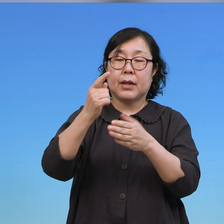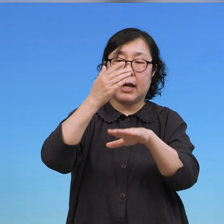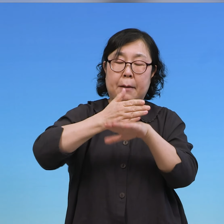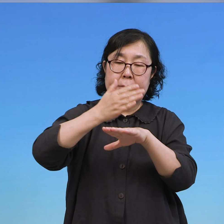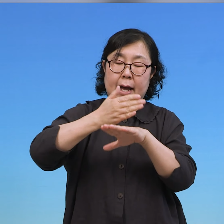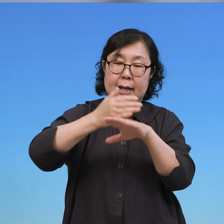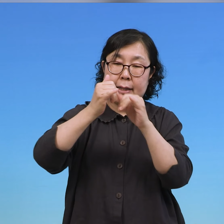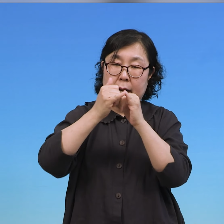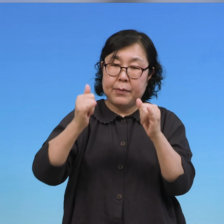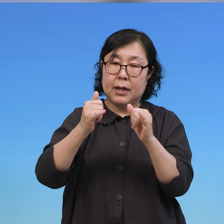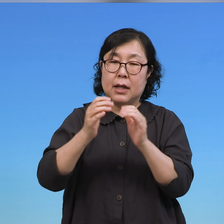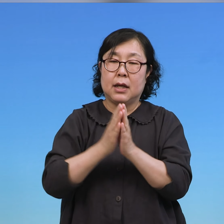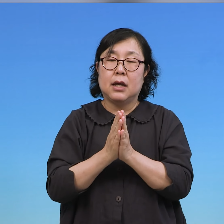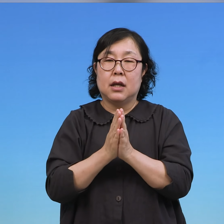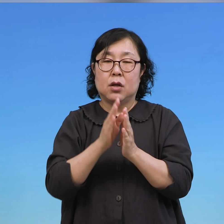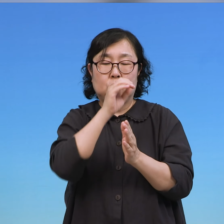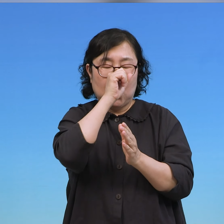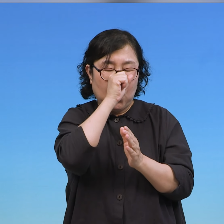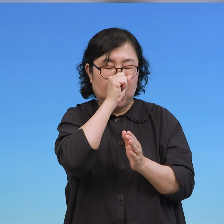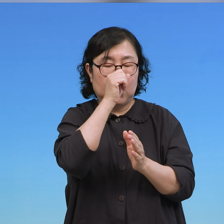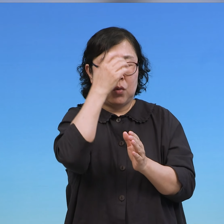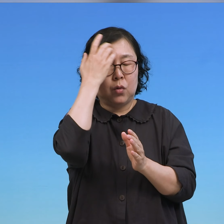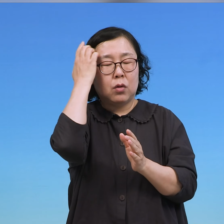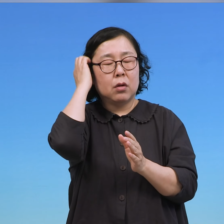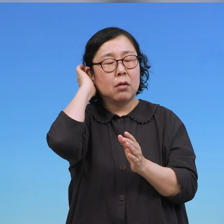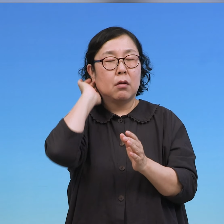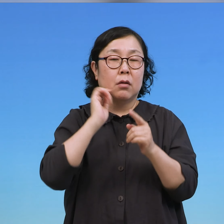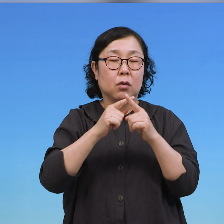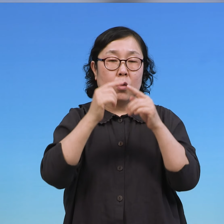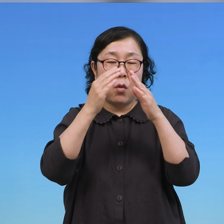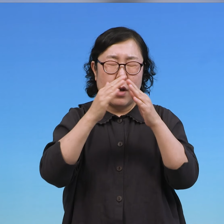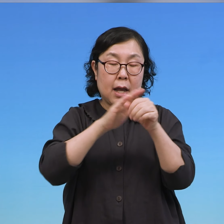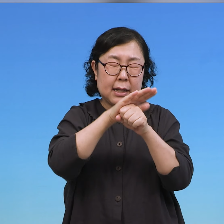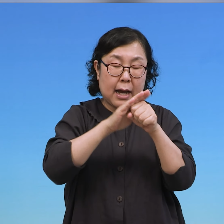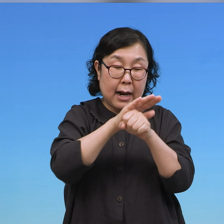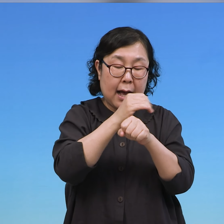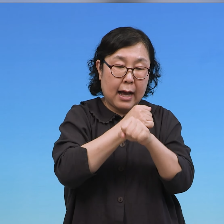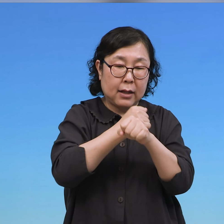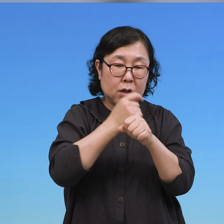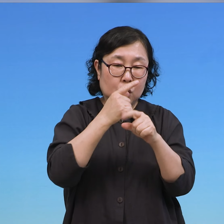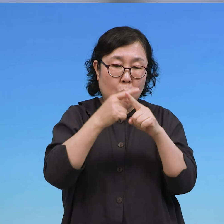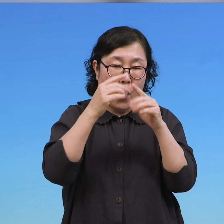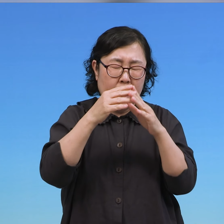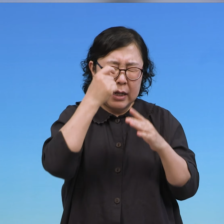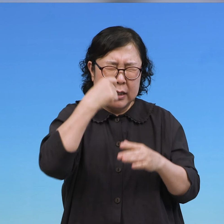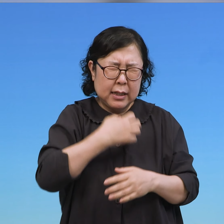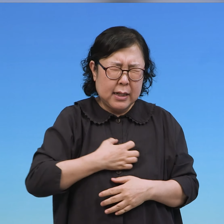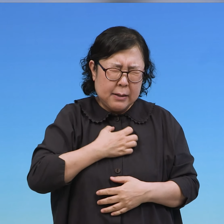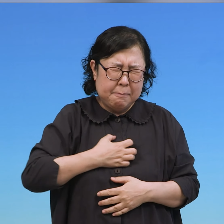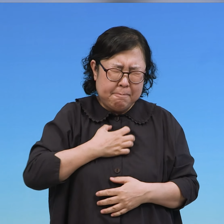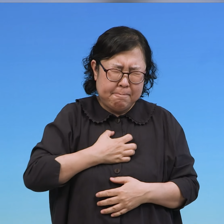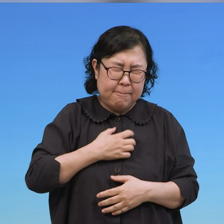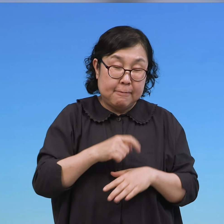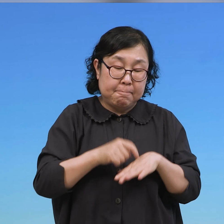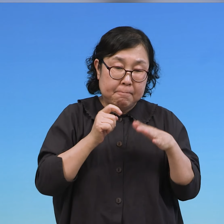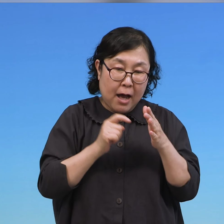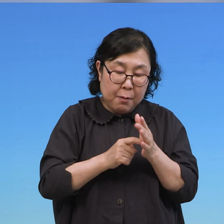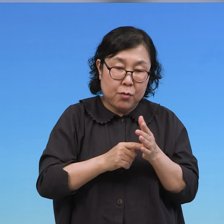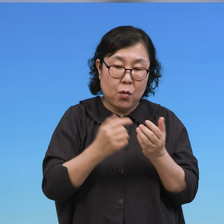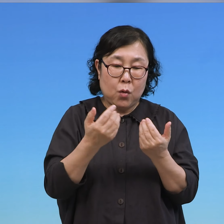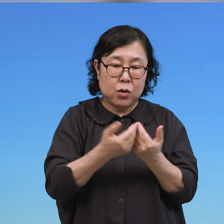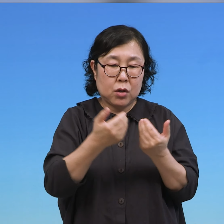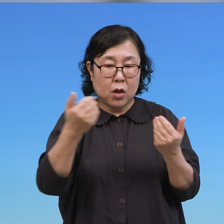귀한 분들이 이렇게 정든교회를 그 꼬맹이부터 해가지고 울면서 떠나기로 한 대가지불을 치르는